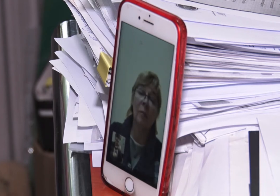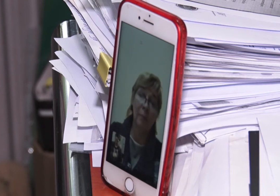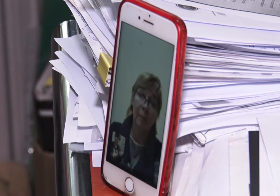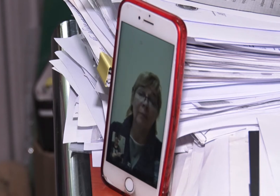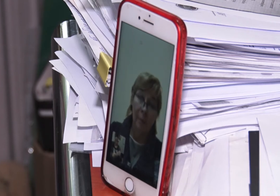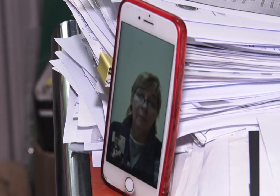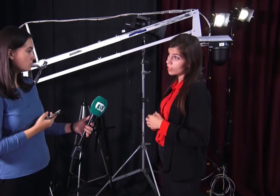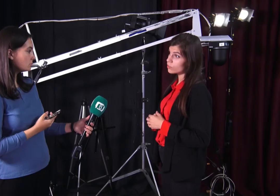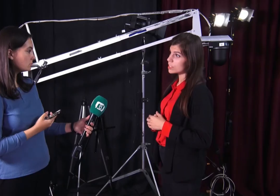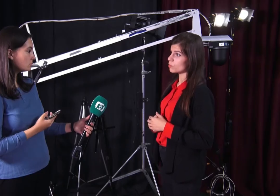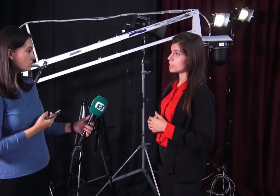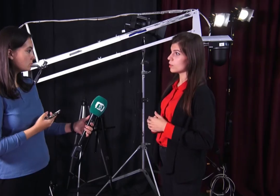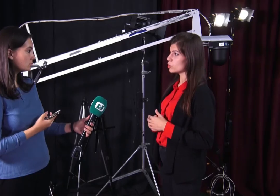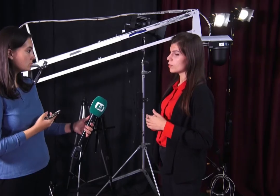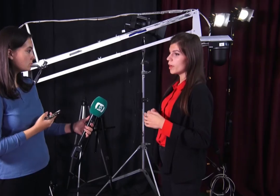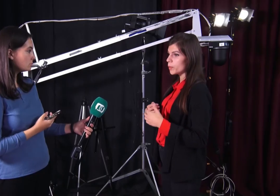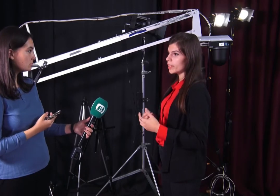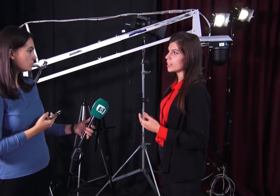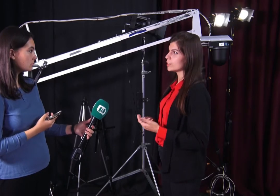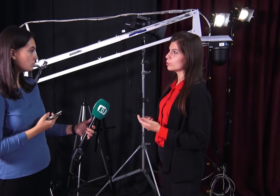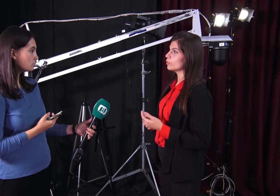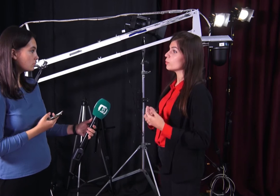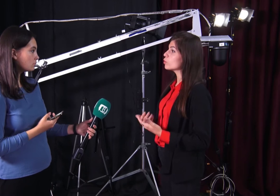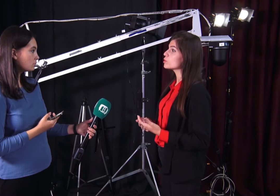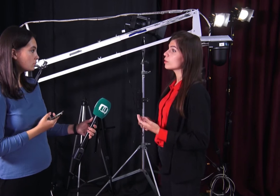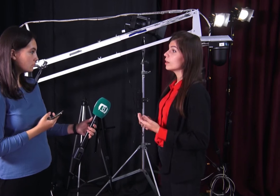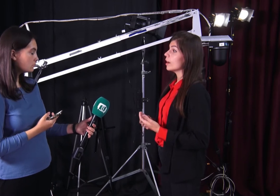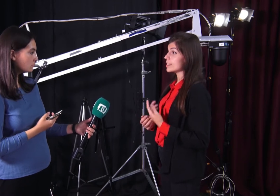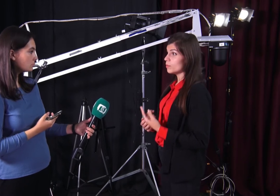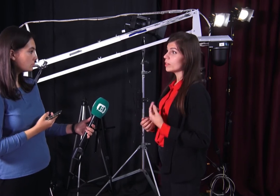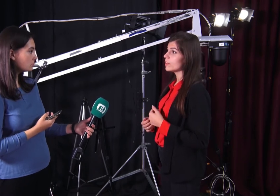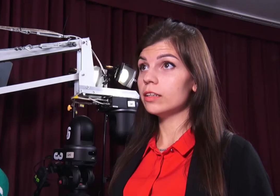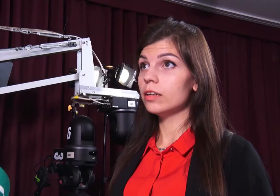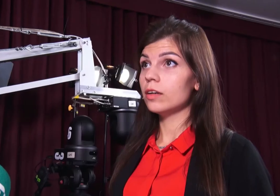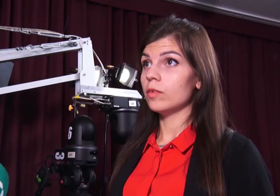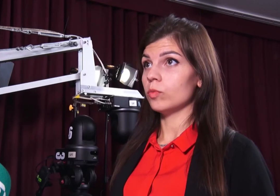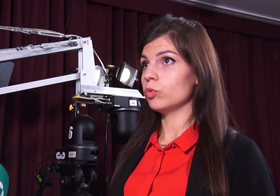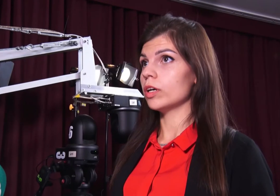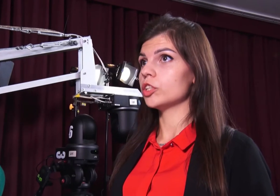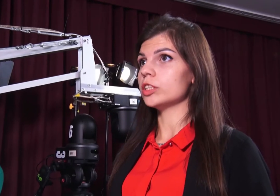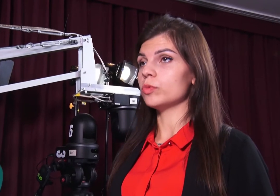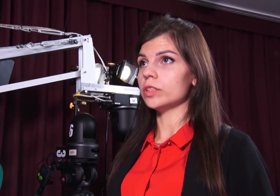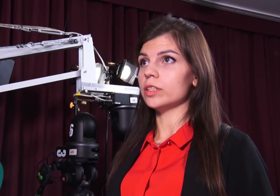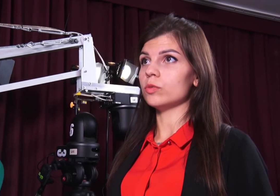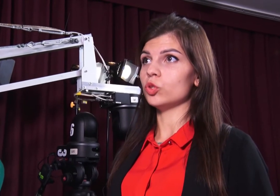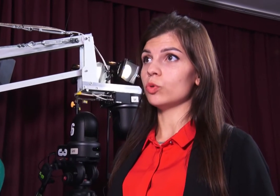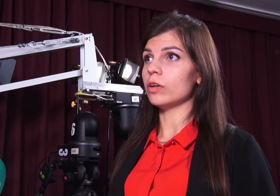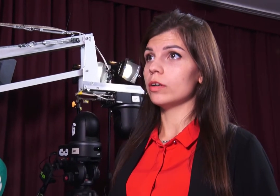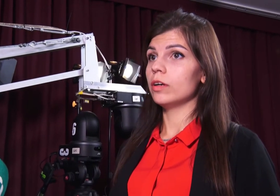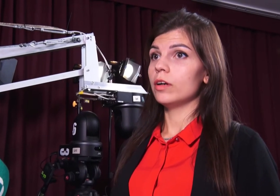на очередь. Батьки Юліани Пуговкіної не чують, тому дівчина вивчала жестову мову природно, з дитинства. Юліана повсякчас